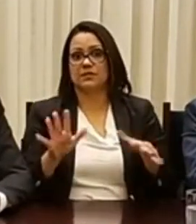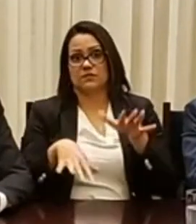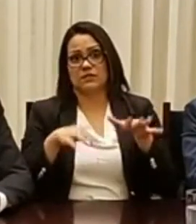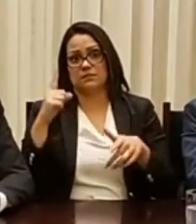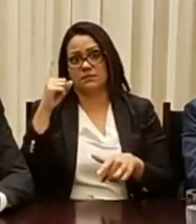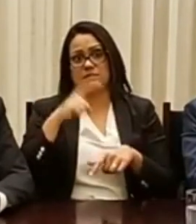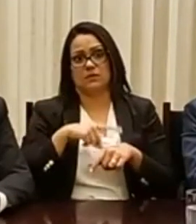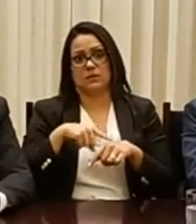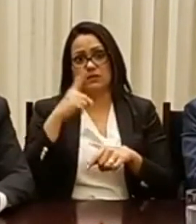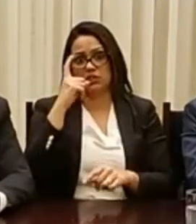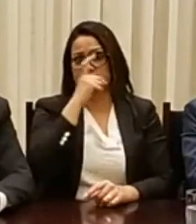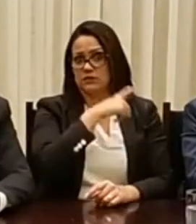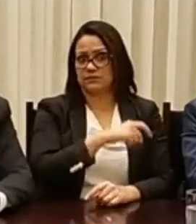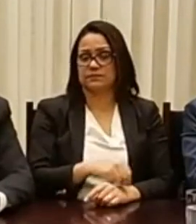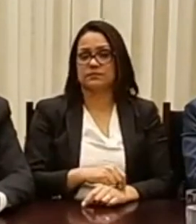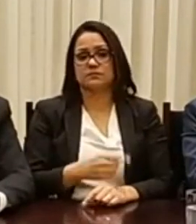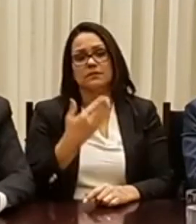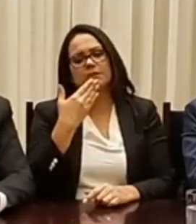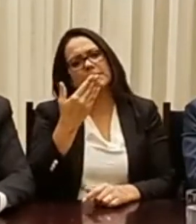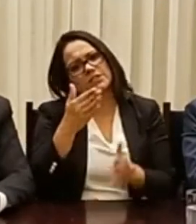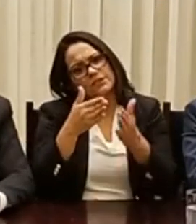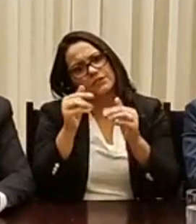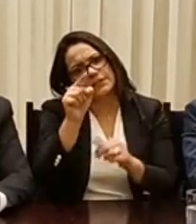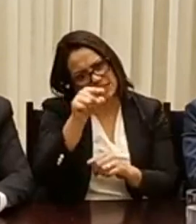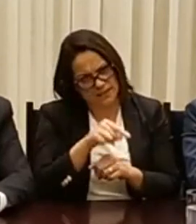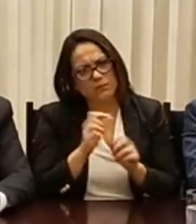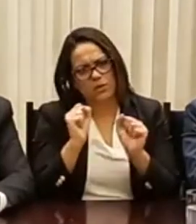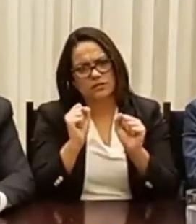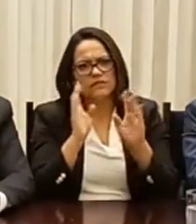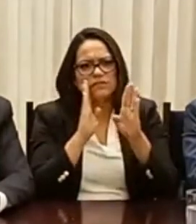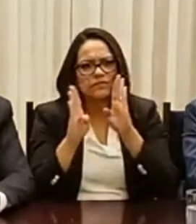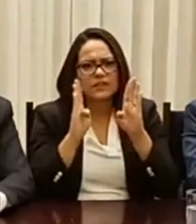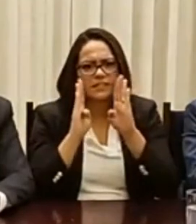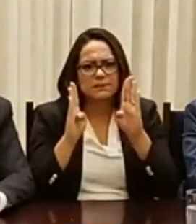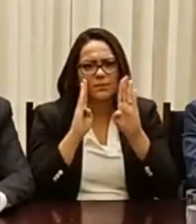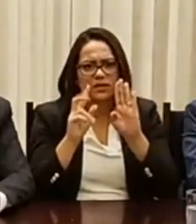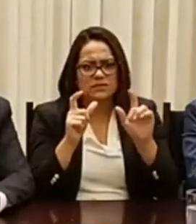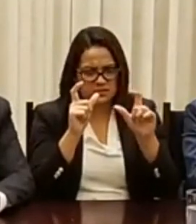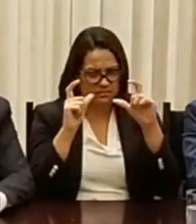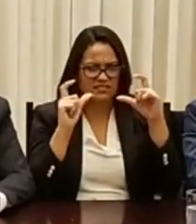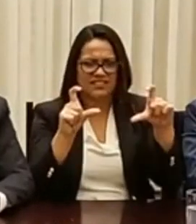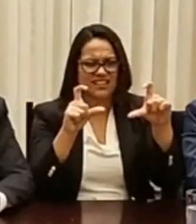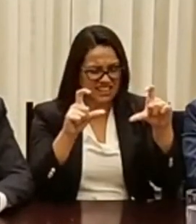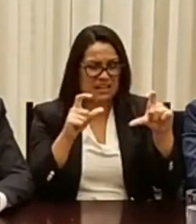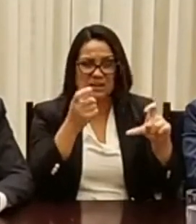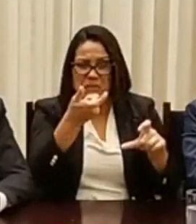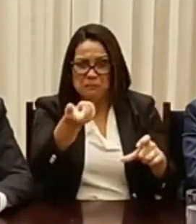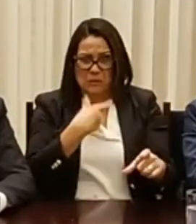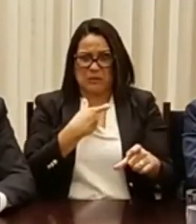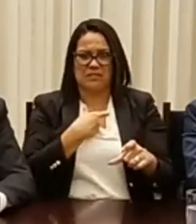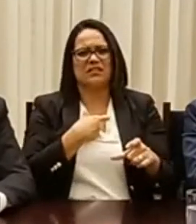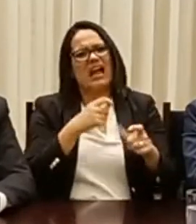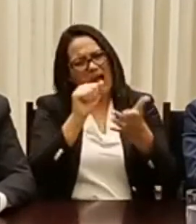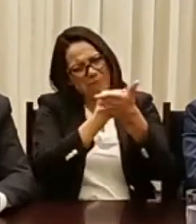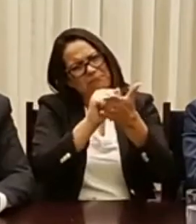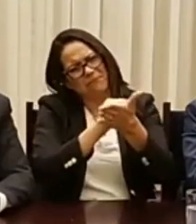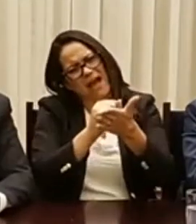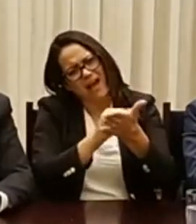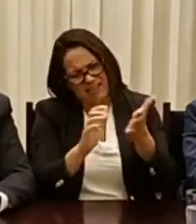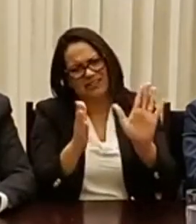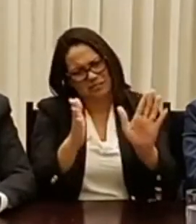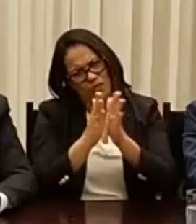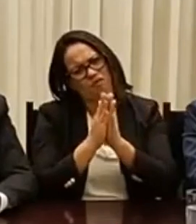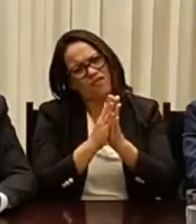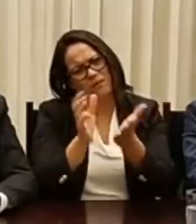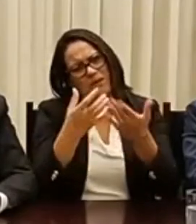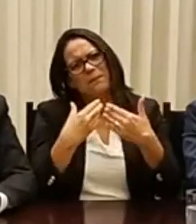bastante complicada. Então, eu peço a vocês, né? Vai no Facebook, você fez um comentário pesado, retira, pô, retira. Me dá uma chance